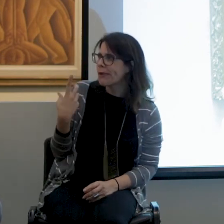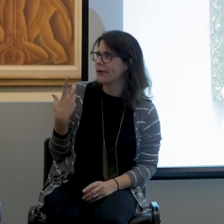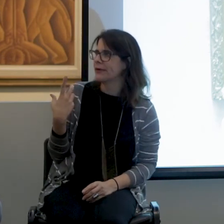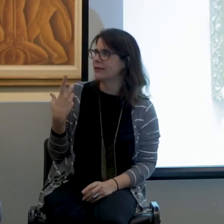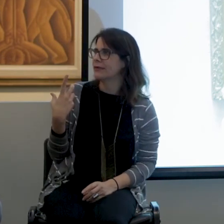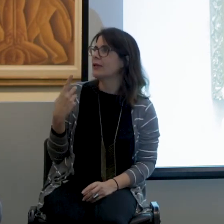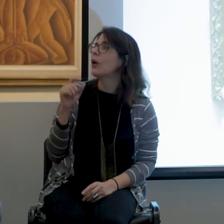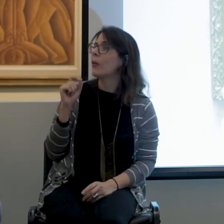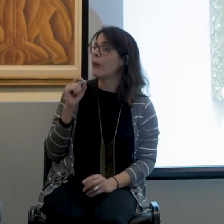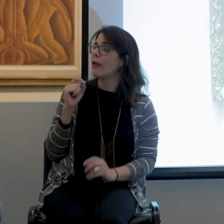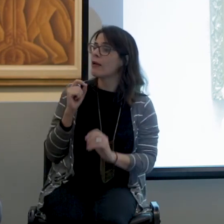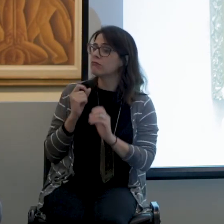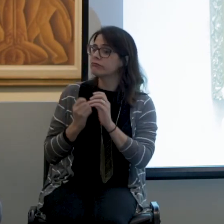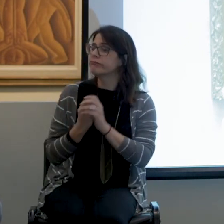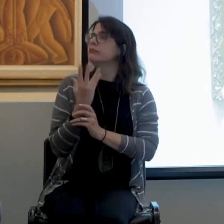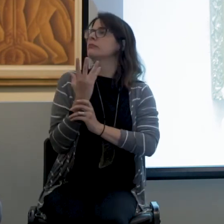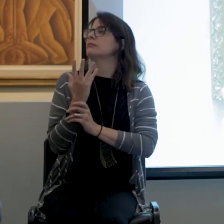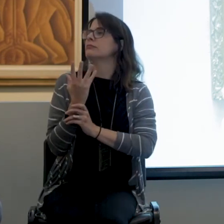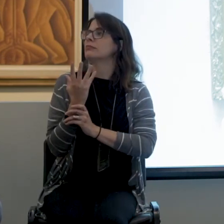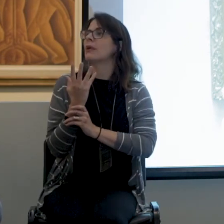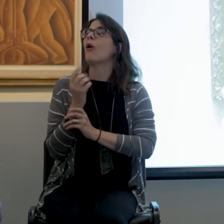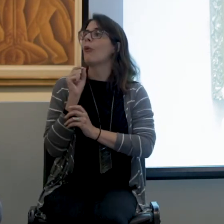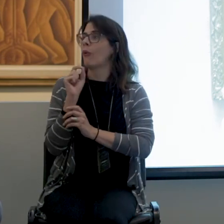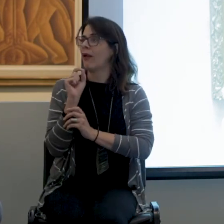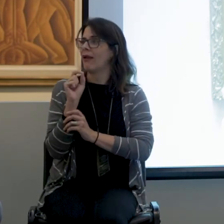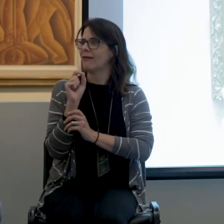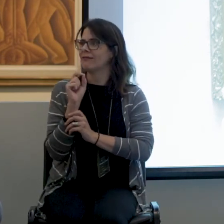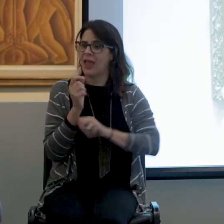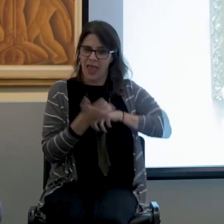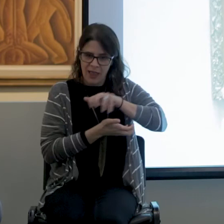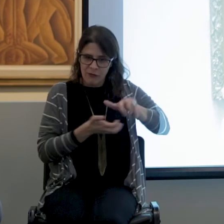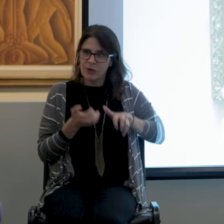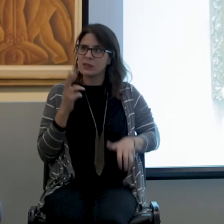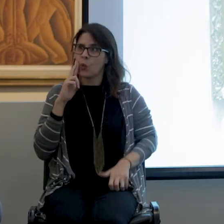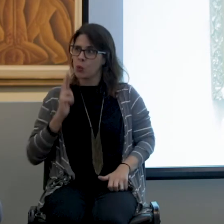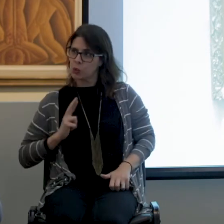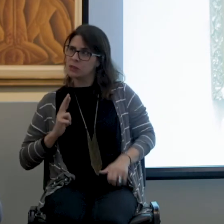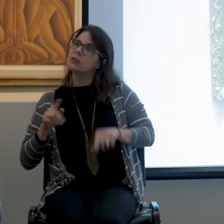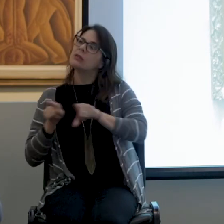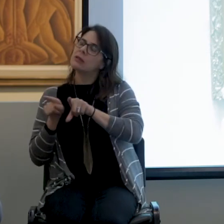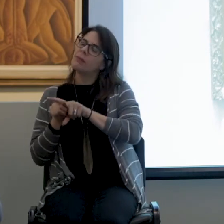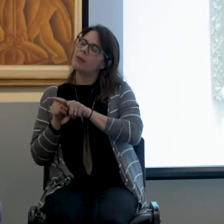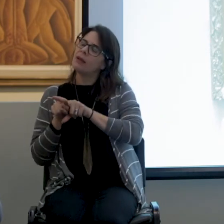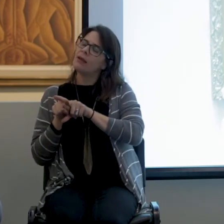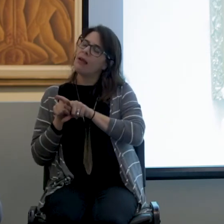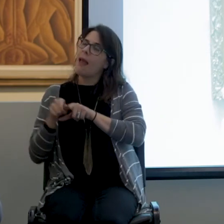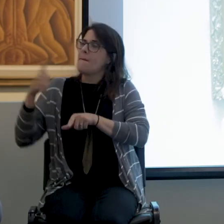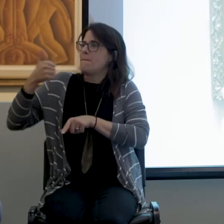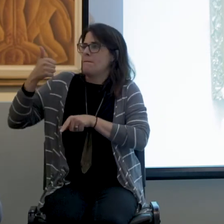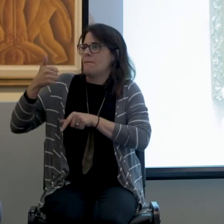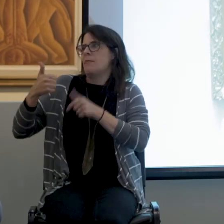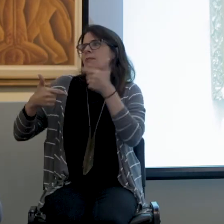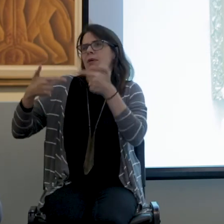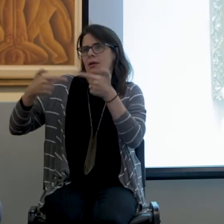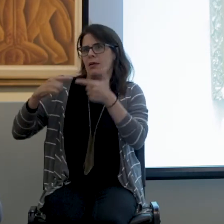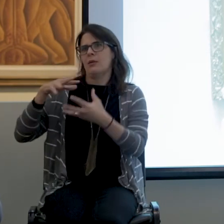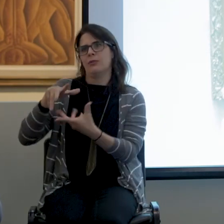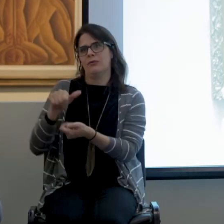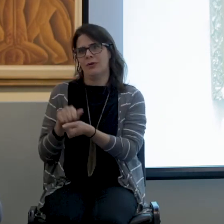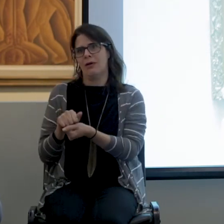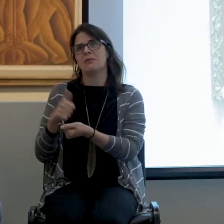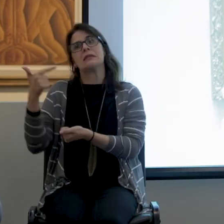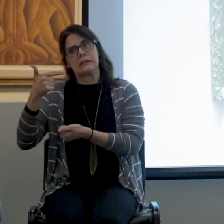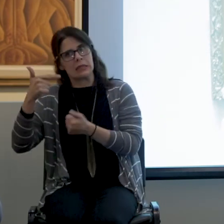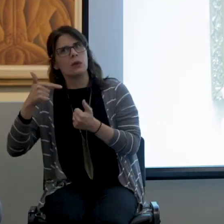Russa e a Primeira e Segunda Guerra Mundial, né, enfim, né, no período das guerras na Europa,